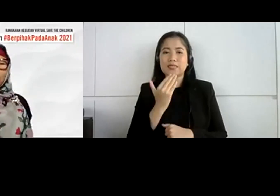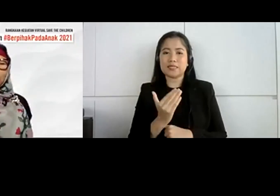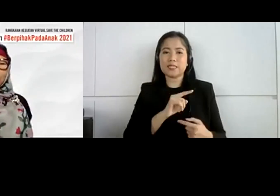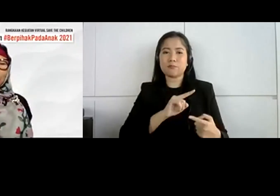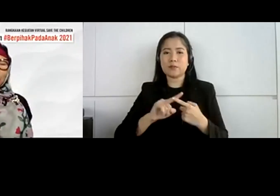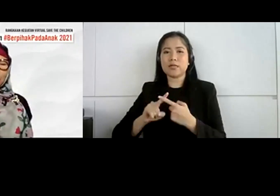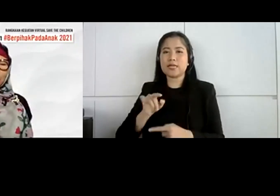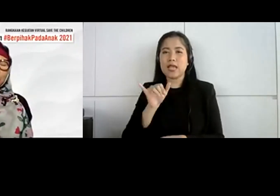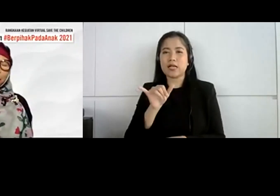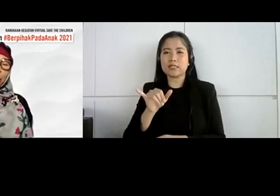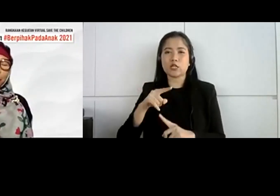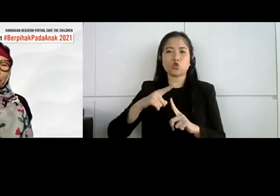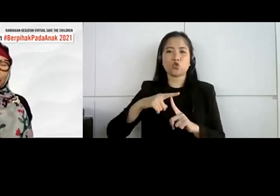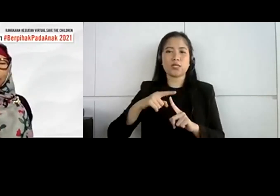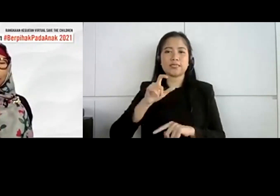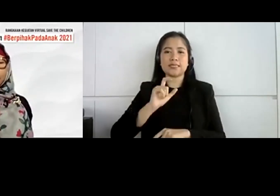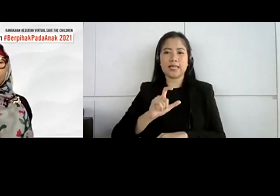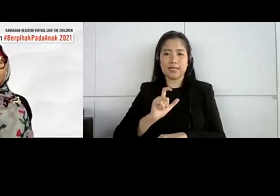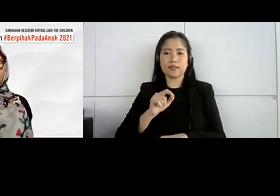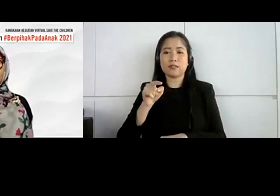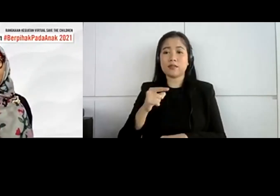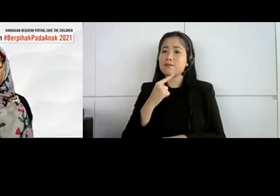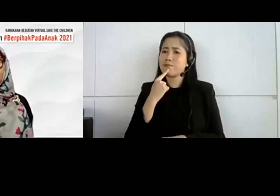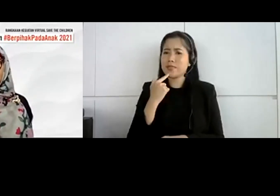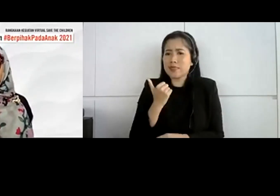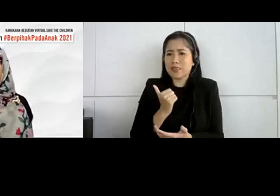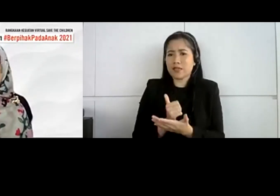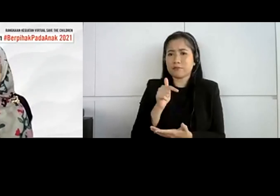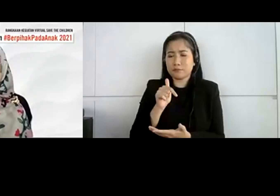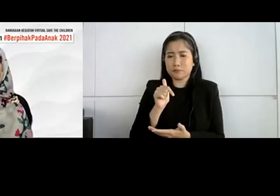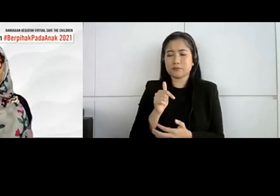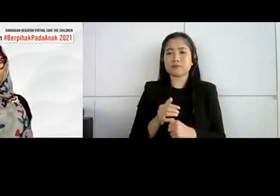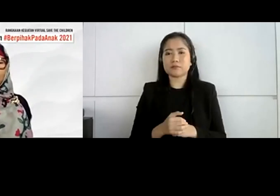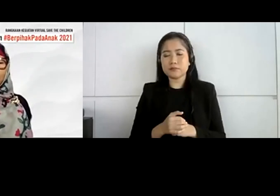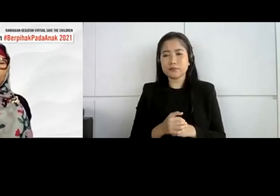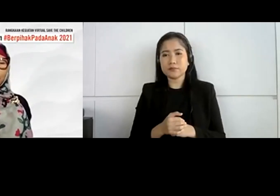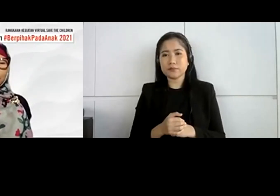Harap ini menjadi poin penting untuk lebih